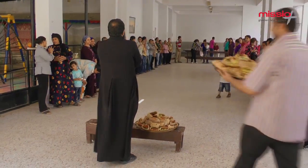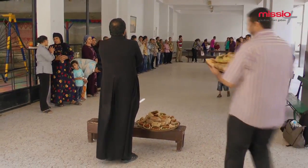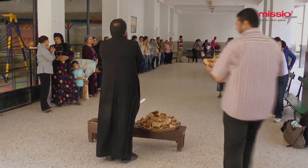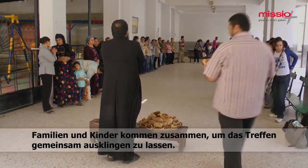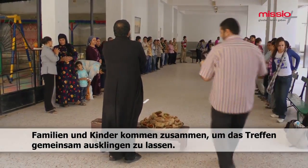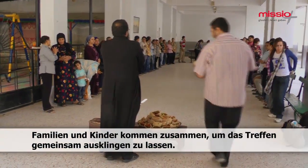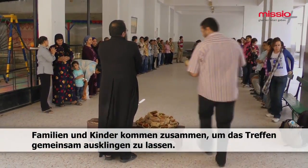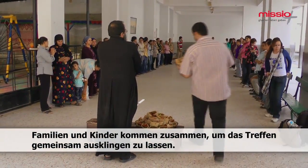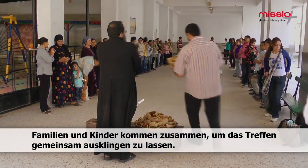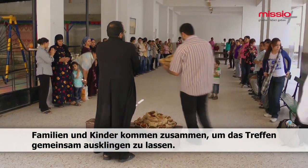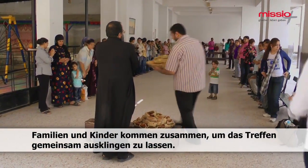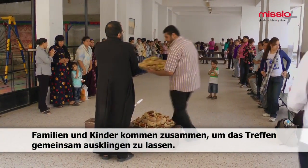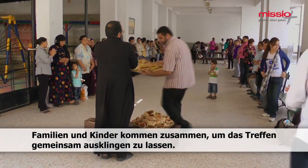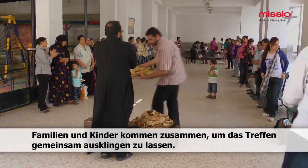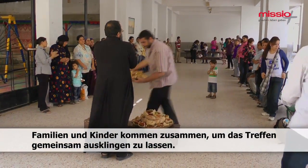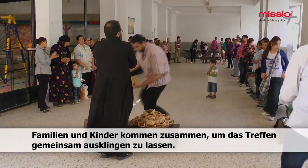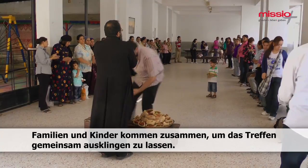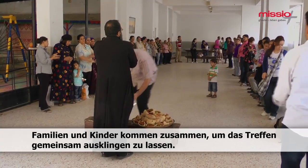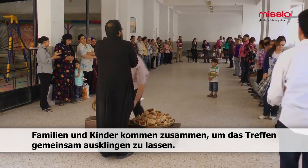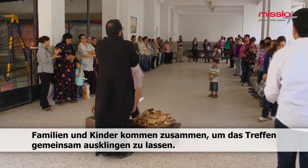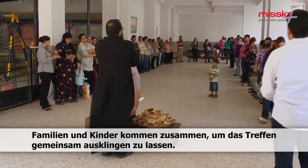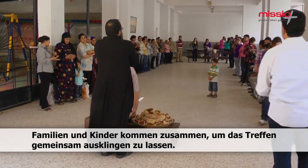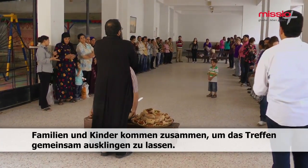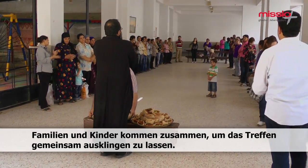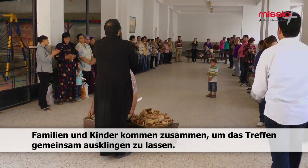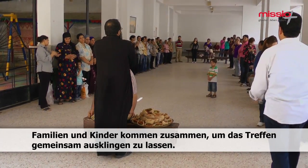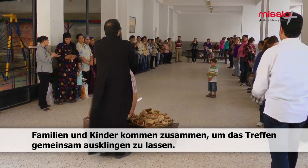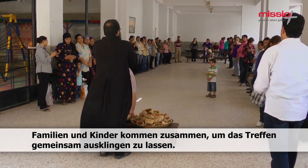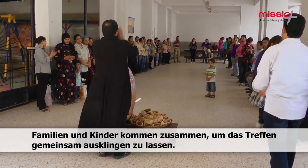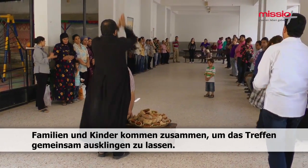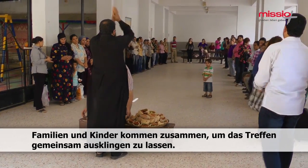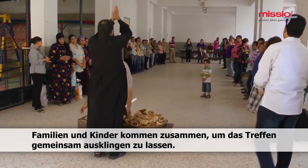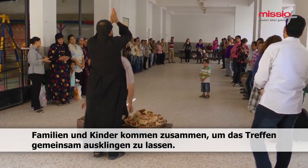Familien und Kinder kommen zusammen, um das Treffen gemeinsam ausklingen zu lassen.